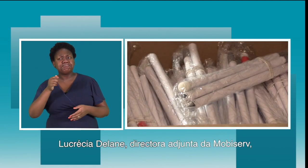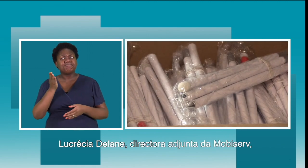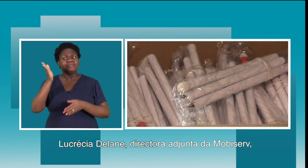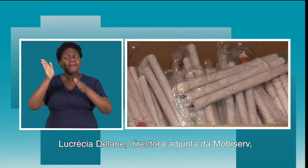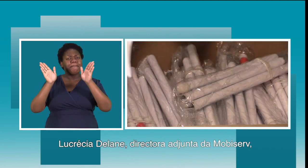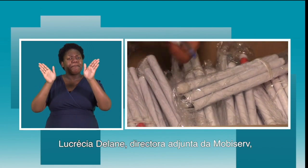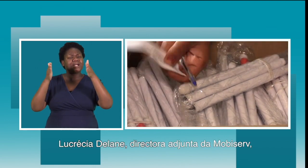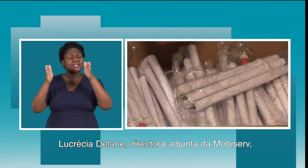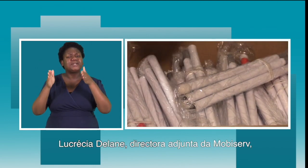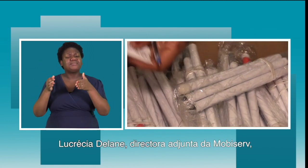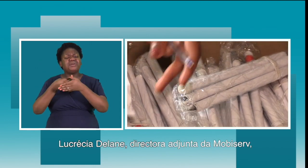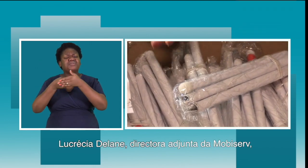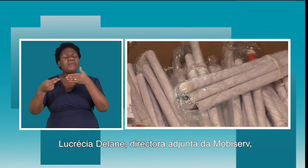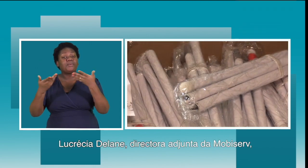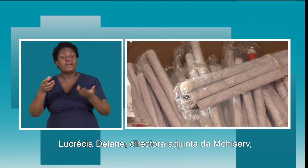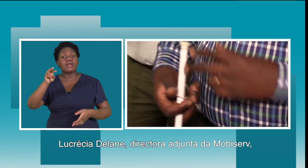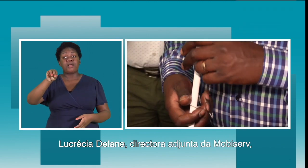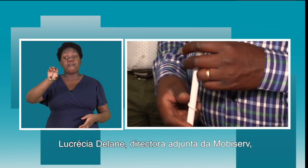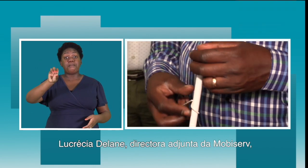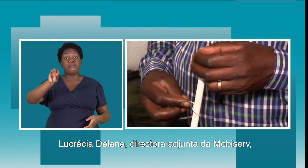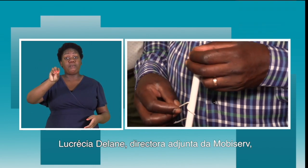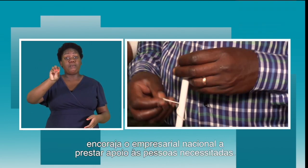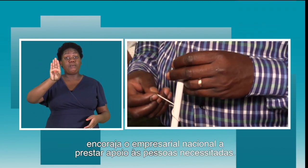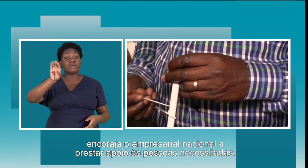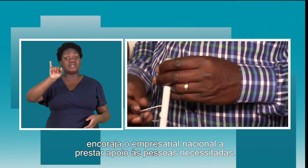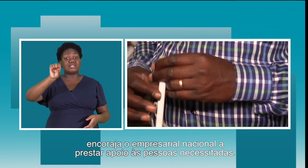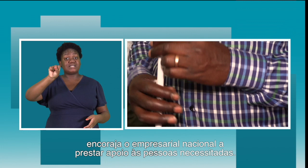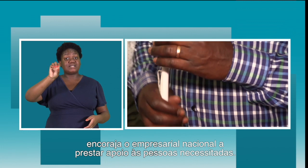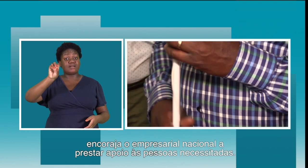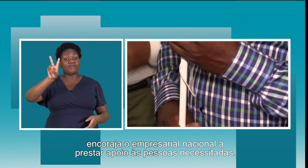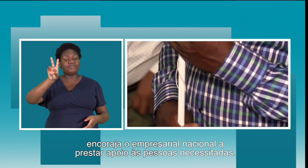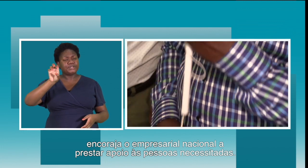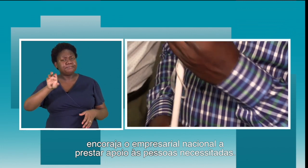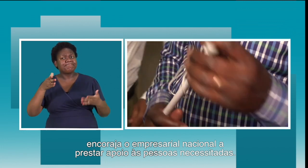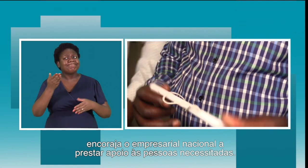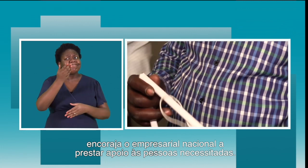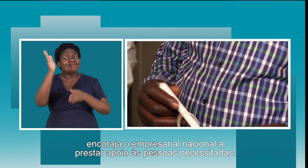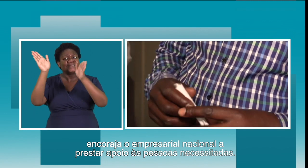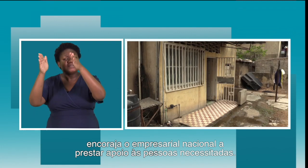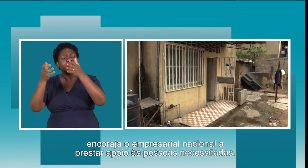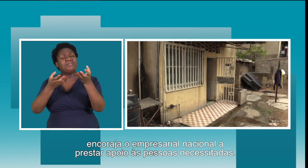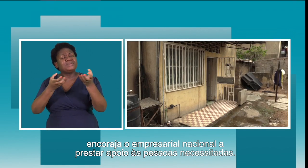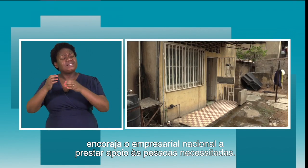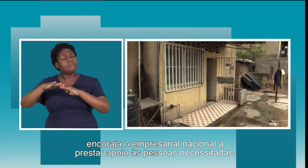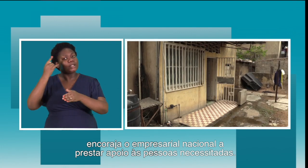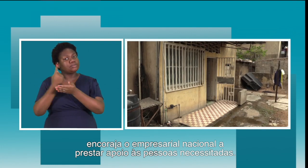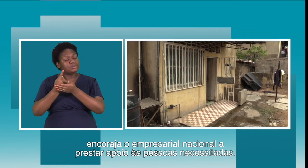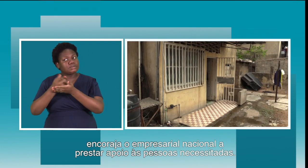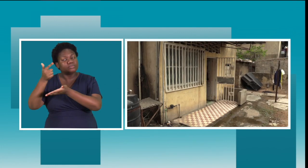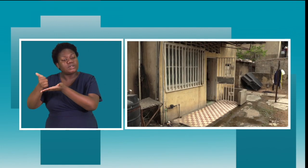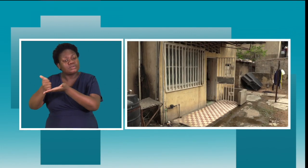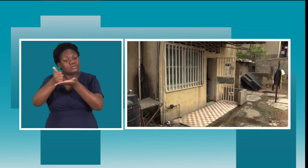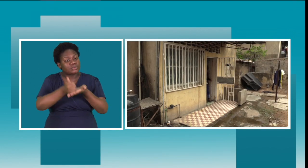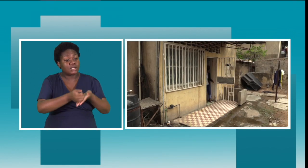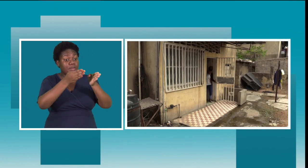Lucrecia Delane, diretora adjunta da Mobiserve, encoraja o empresariado nacional a prestar apoio às pessoas necessitadas.